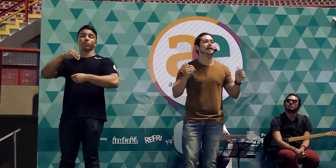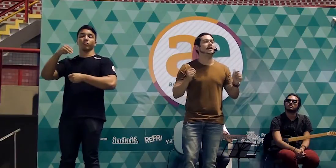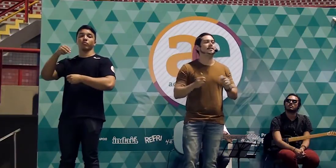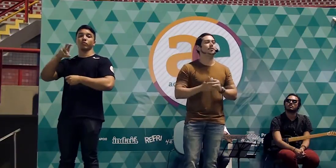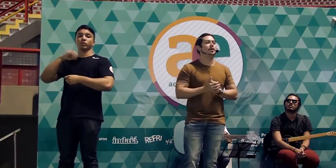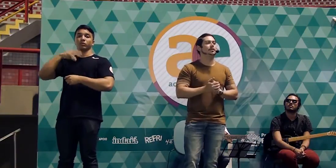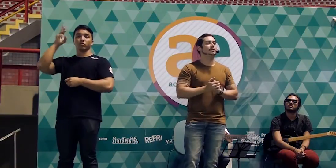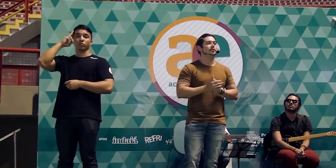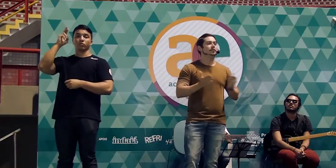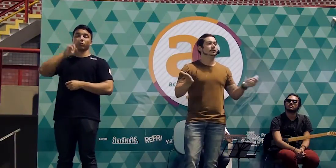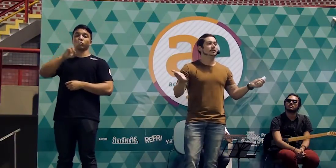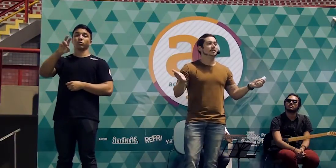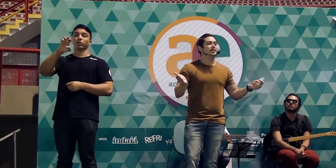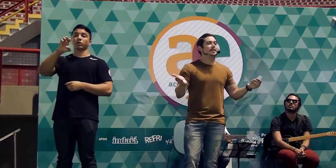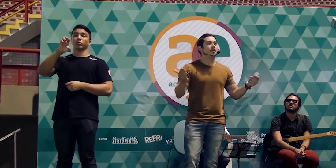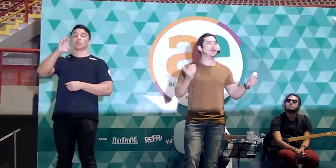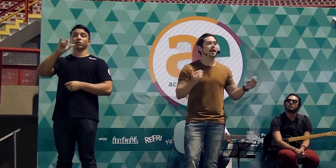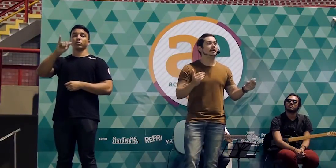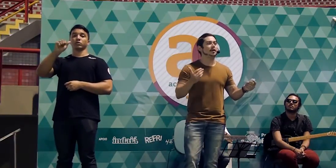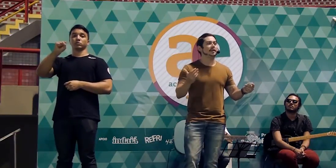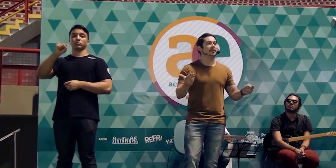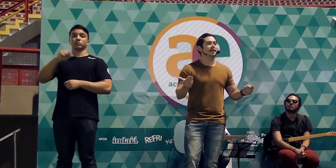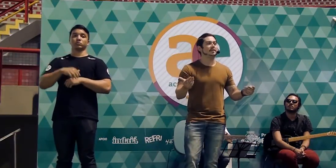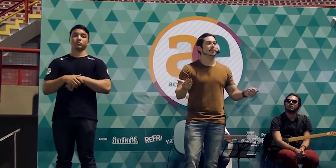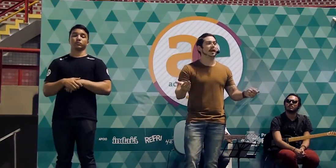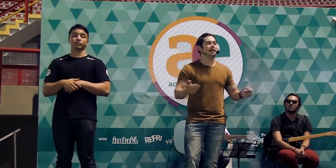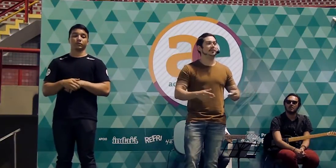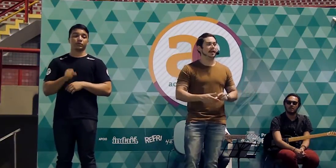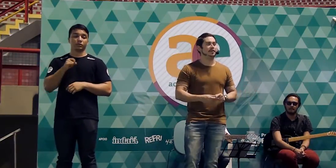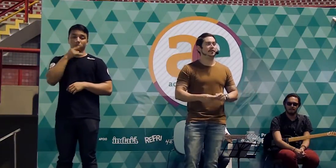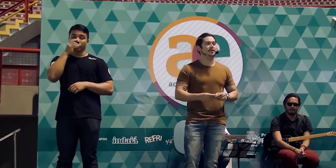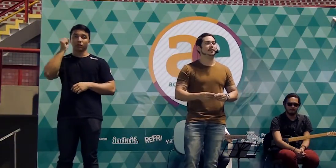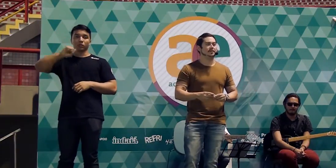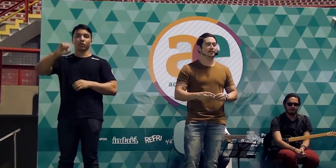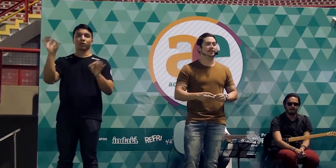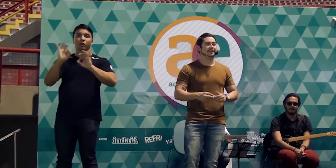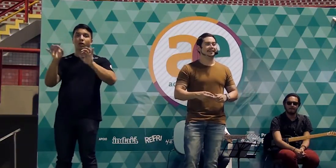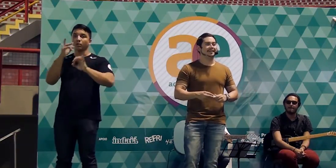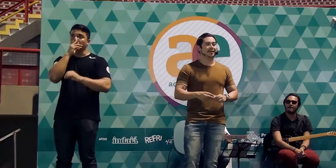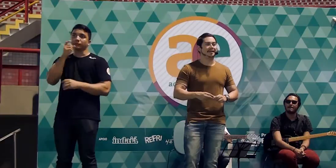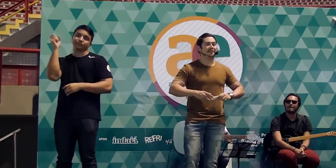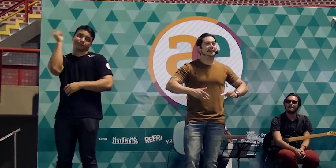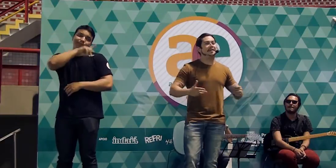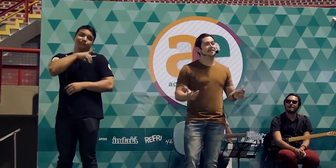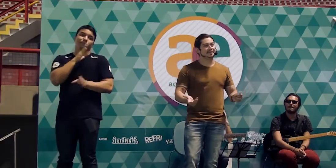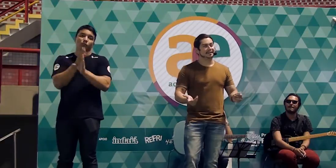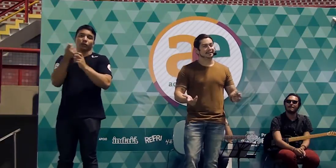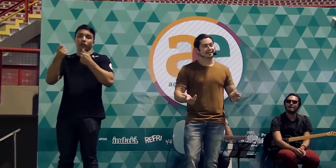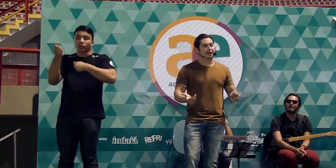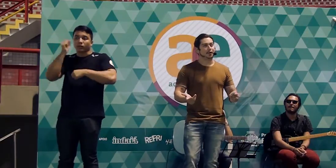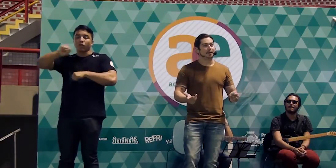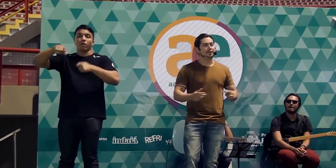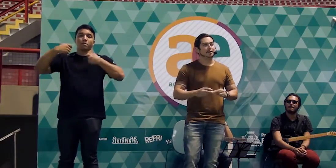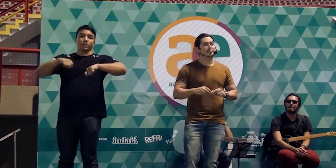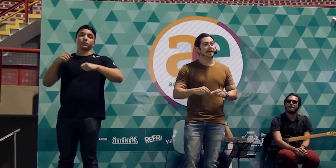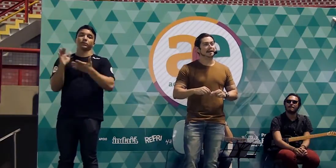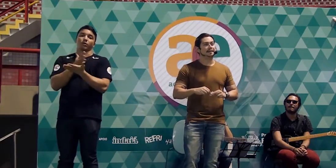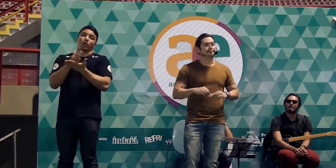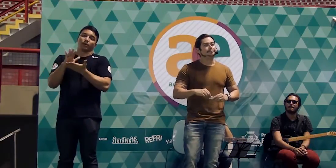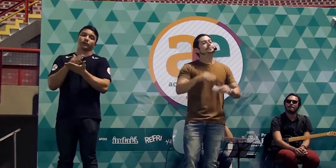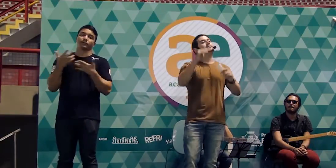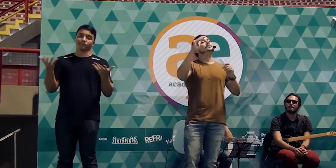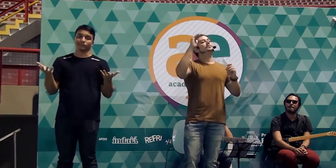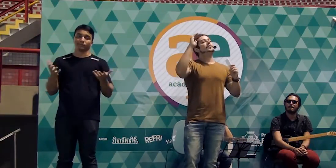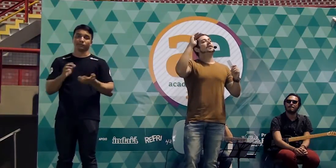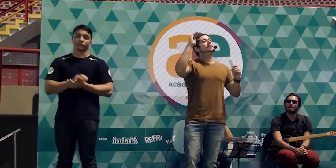se chama Ele Ia Ser o Rei. Se o rei não defendesse a monarquia, ficava difícil, né, jovem? Que alguém defendesse. Tranquilo?